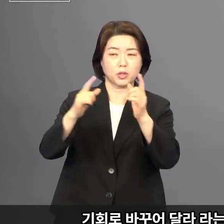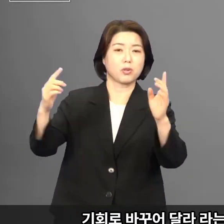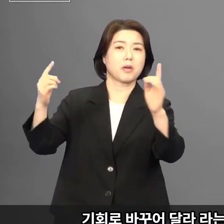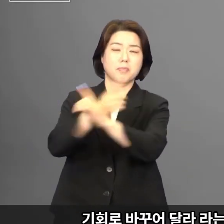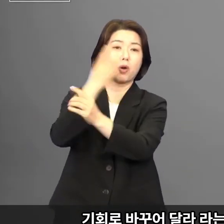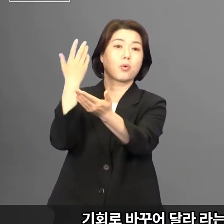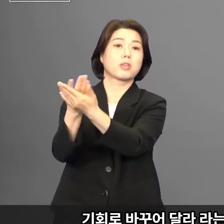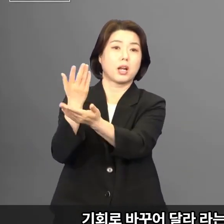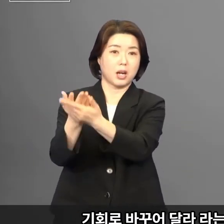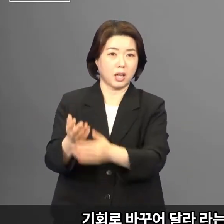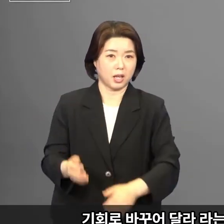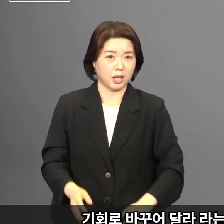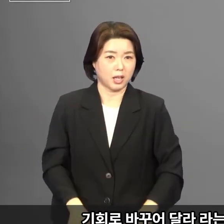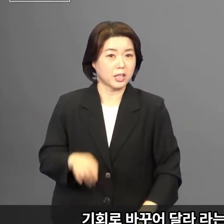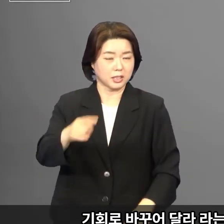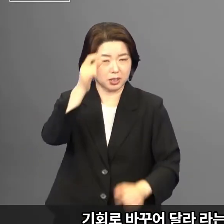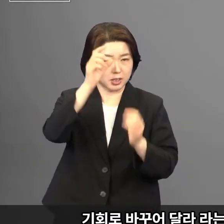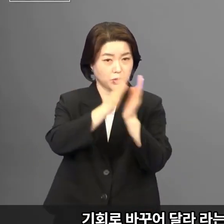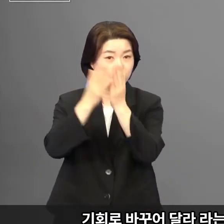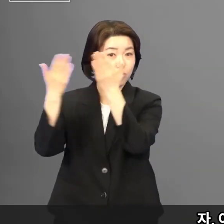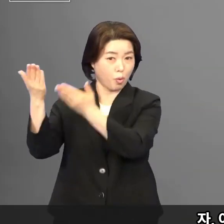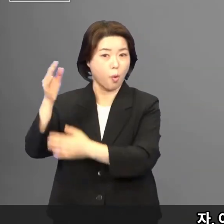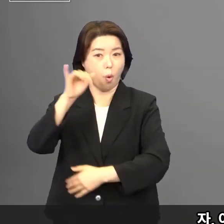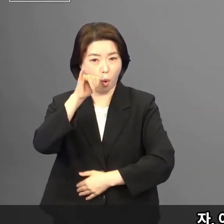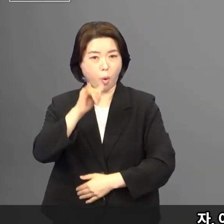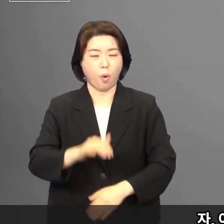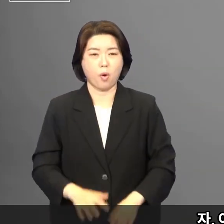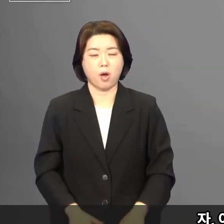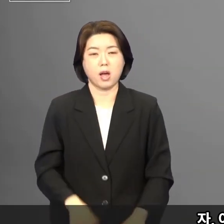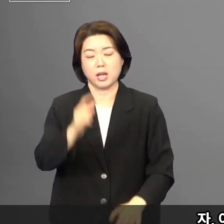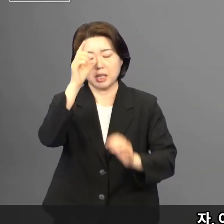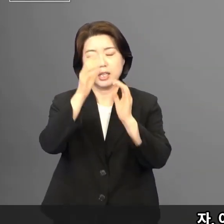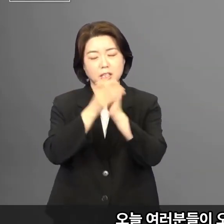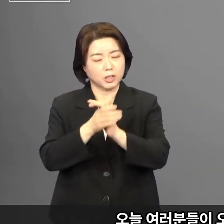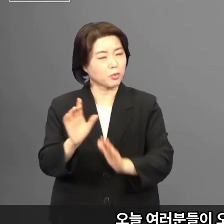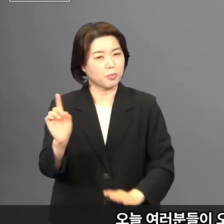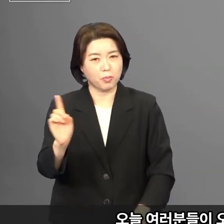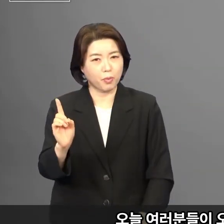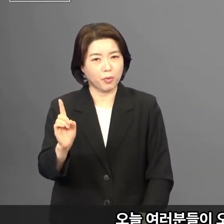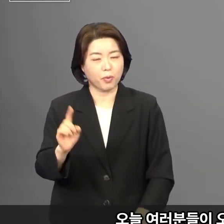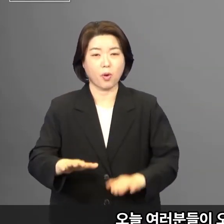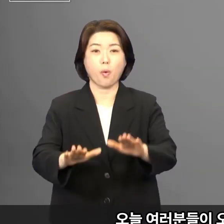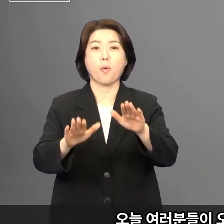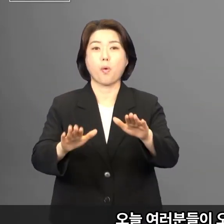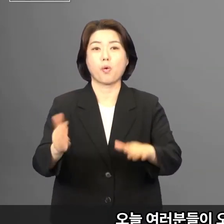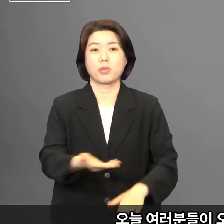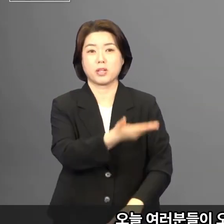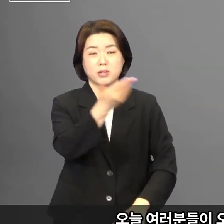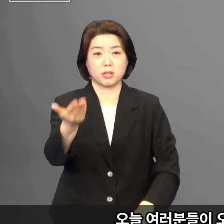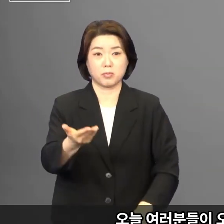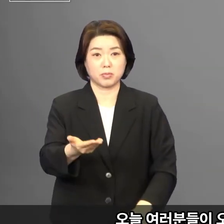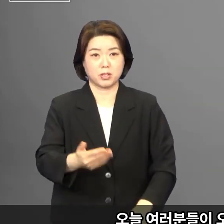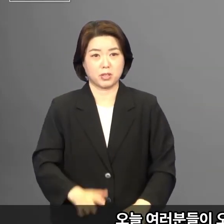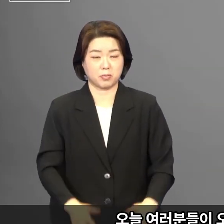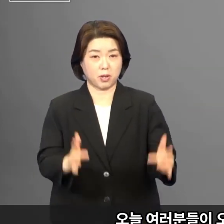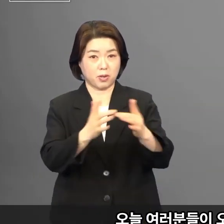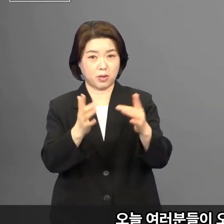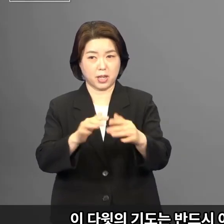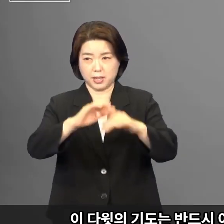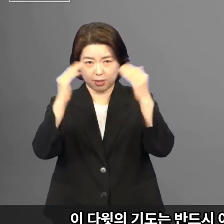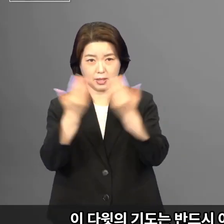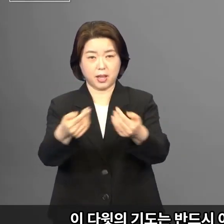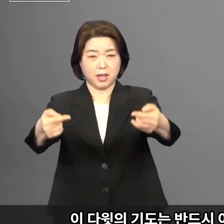바꾸어 달라라는 식의 어떤 기도를 드리게 돼요. 자, 이 기도는요, 오늘 여러분들이 오셨는데 온라인